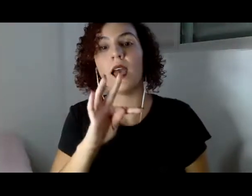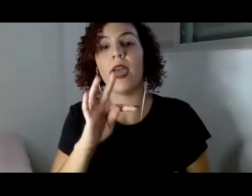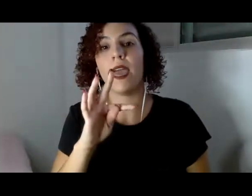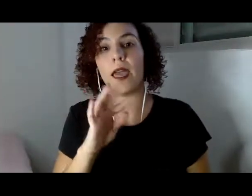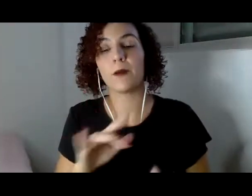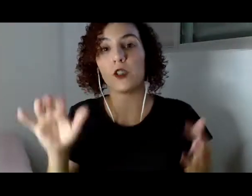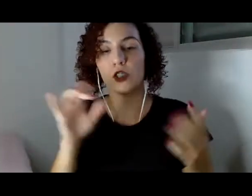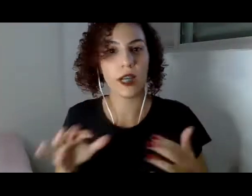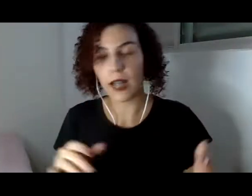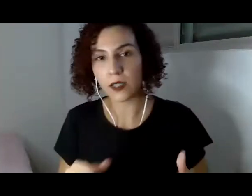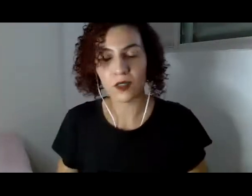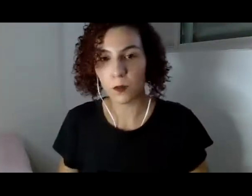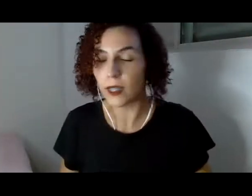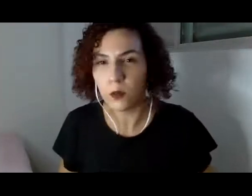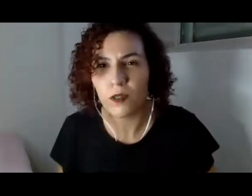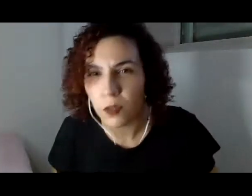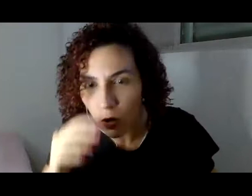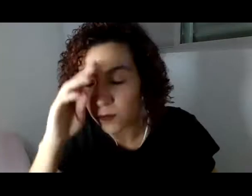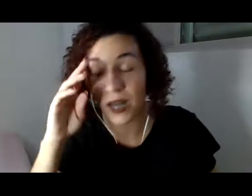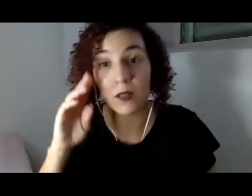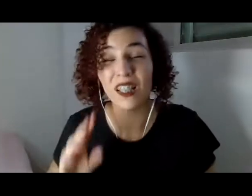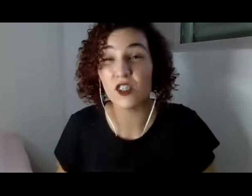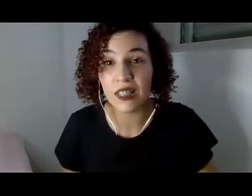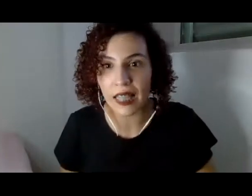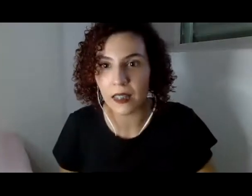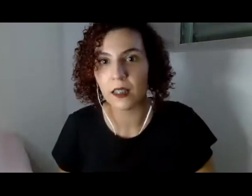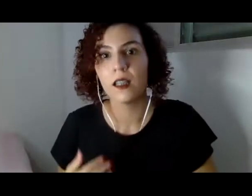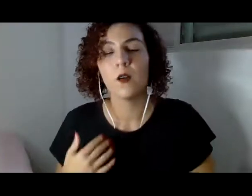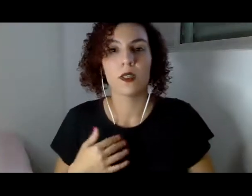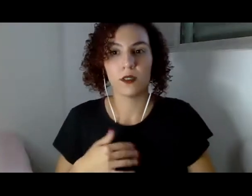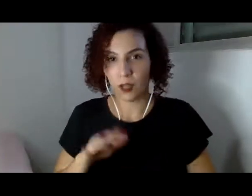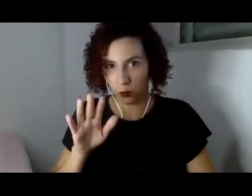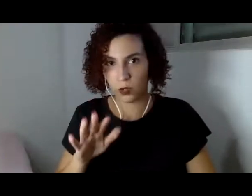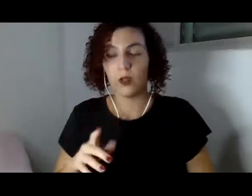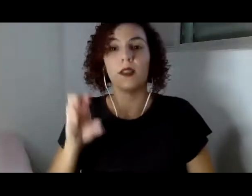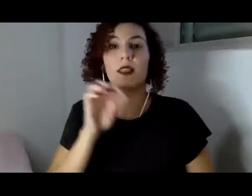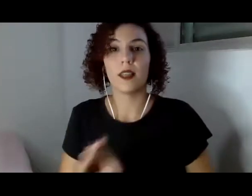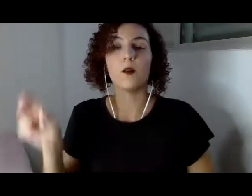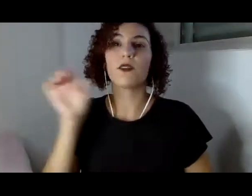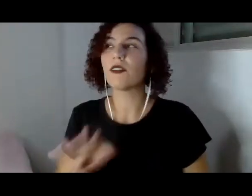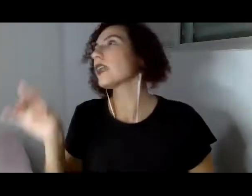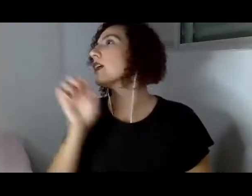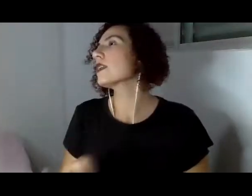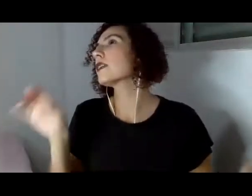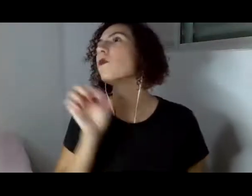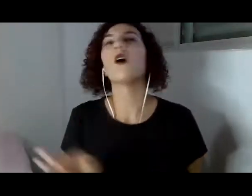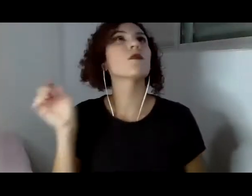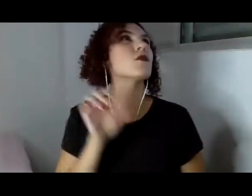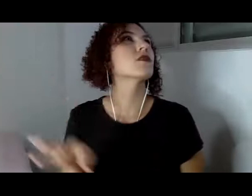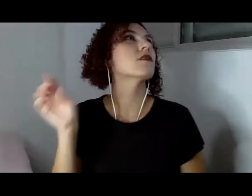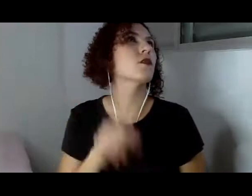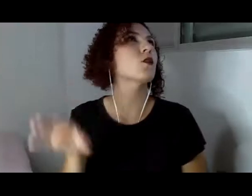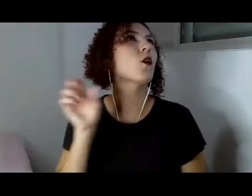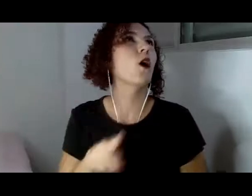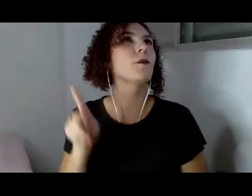assim, para a gente treinar, às vezes, uma leitura, eu falo, nossa, peraí, não entendi nada que você falou. Então, eu ficava treinando assim no